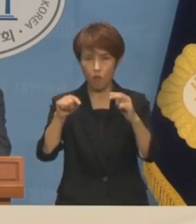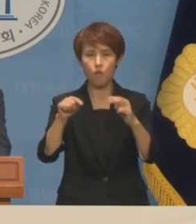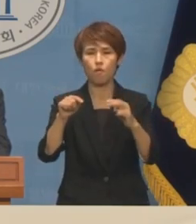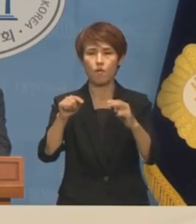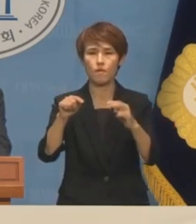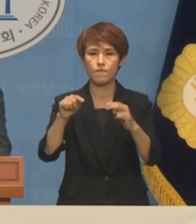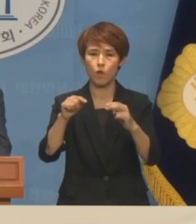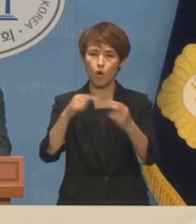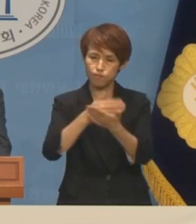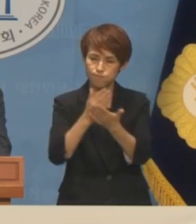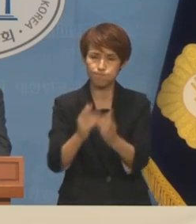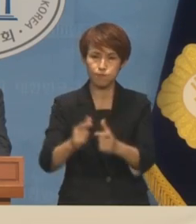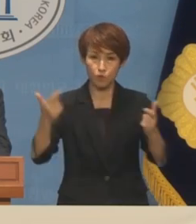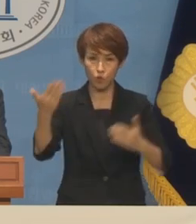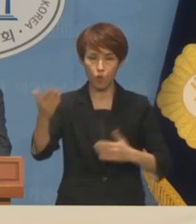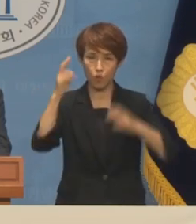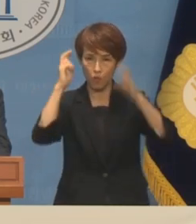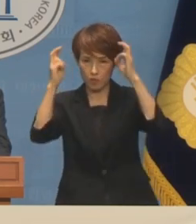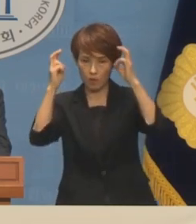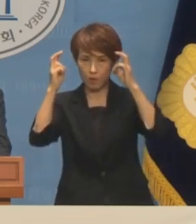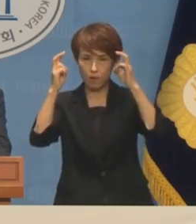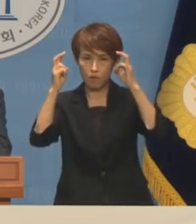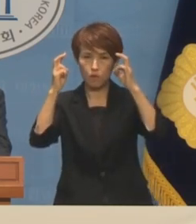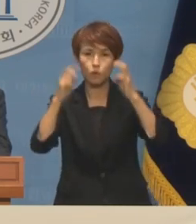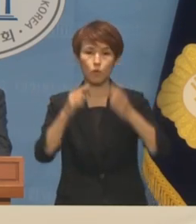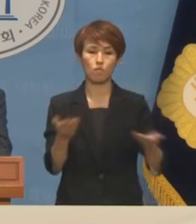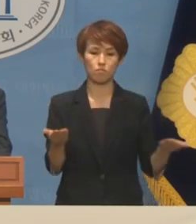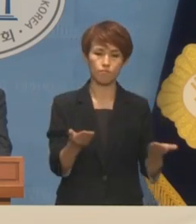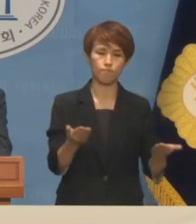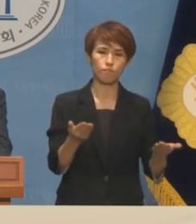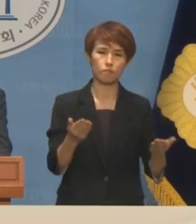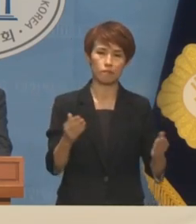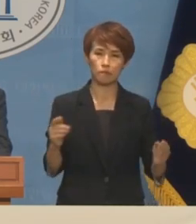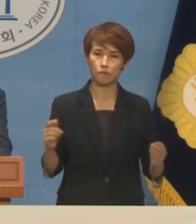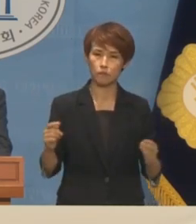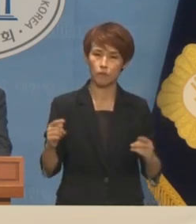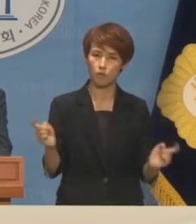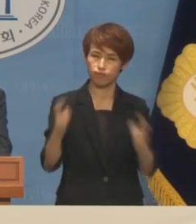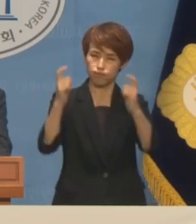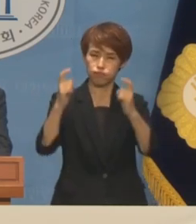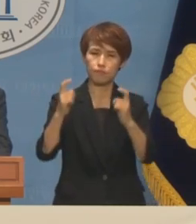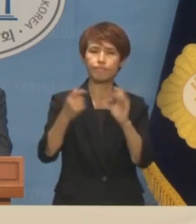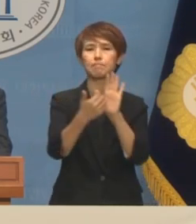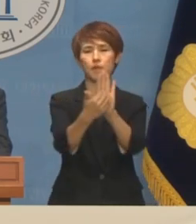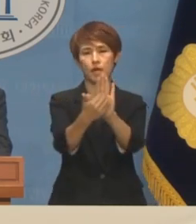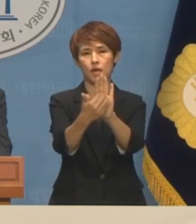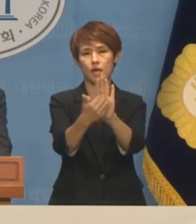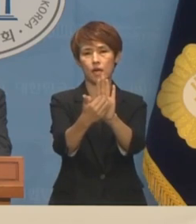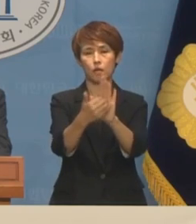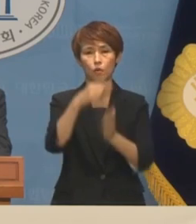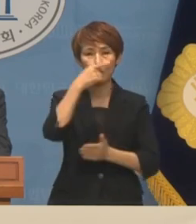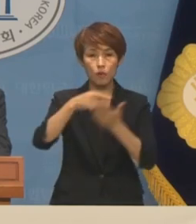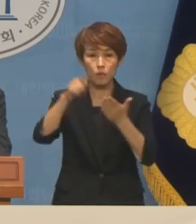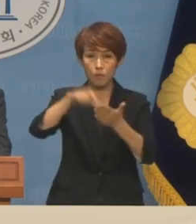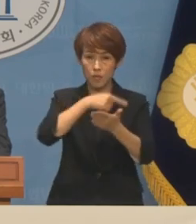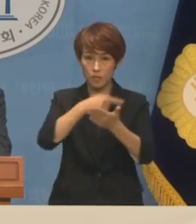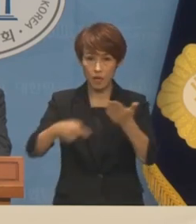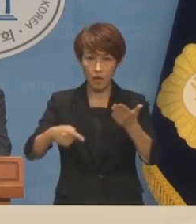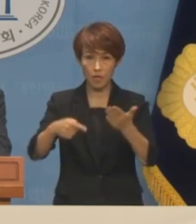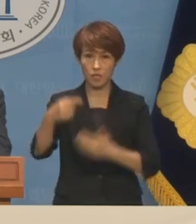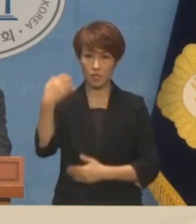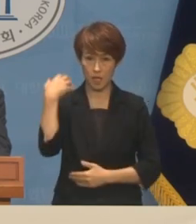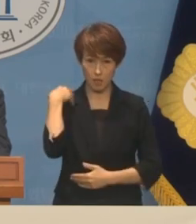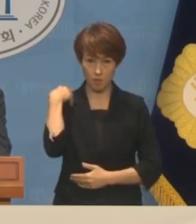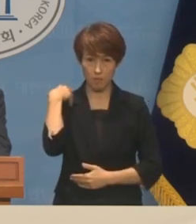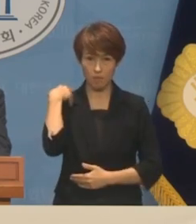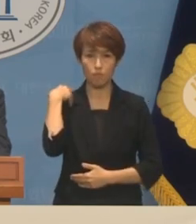확대하면서도 노사간 분쟁을 예방하고 쟁의행위 등에 따른 손해배상 책임을